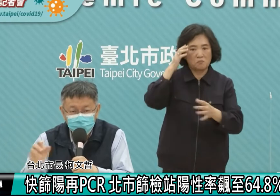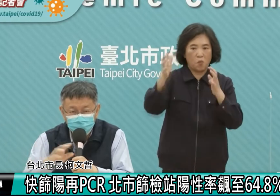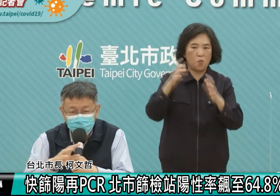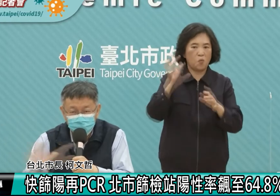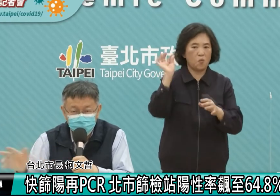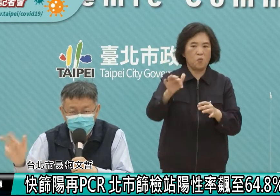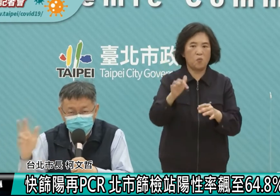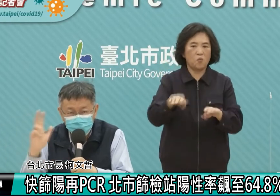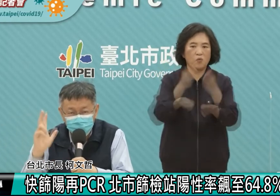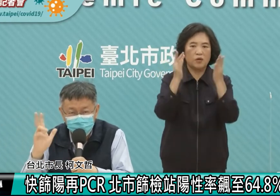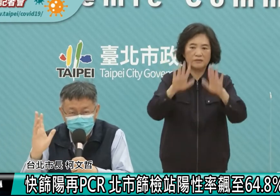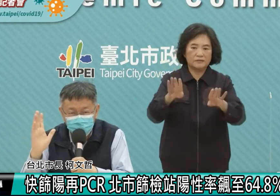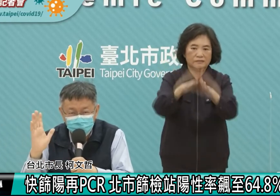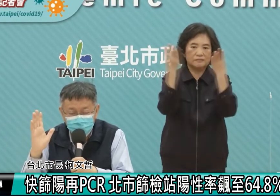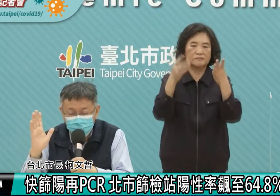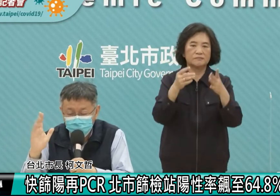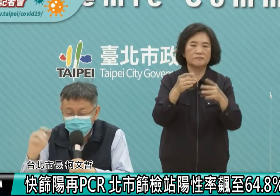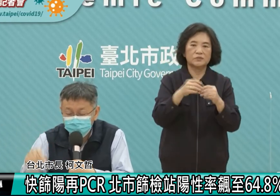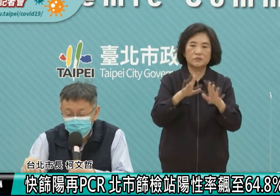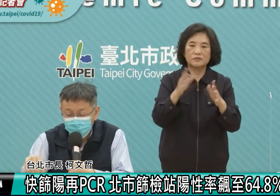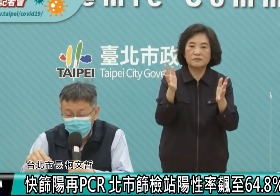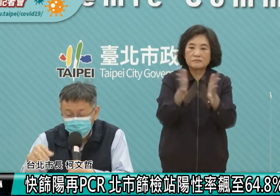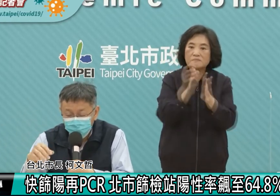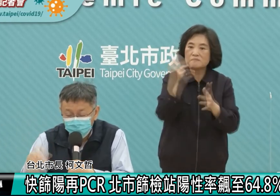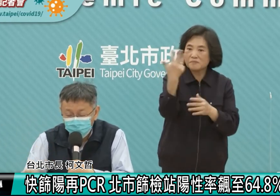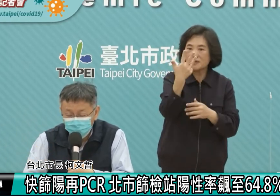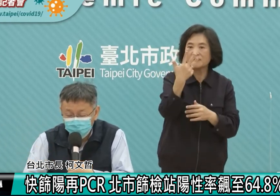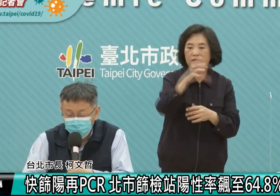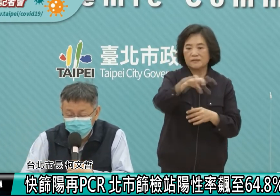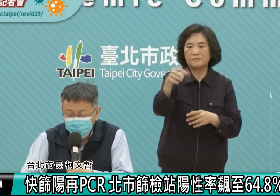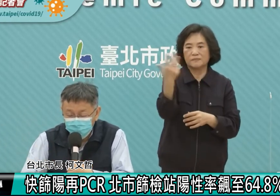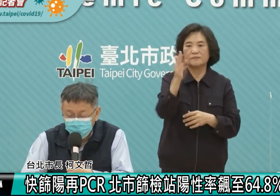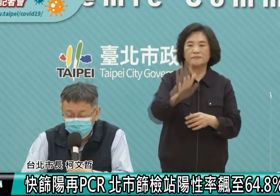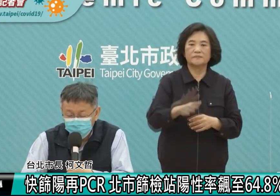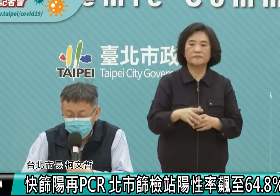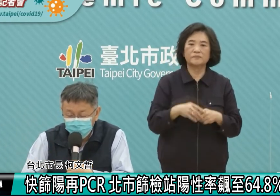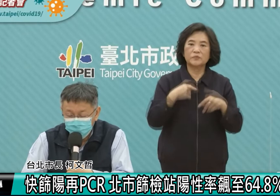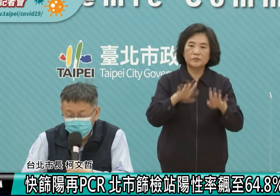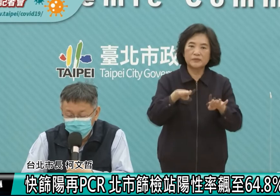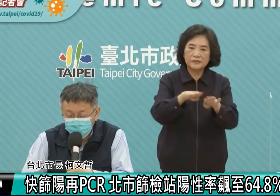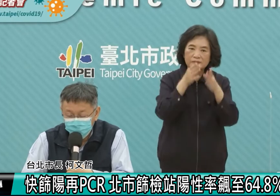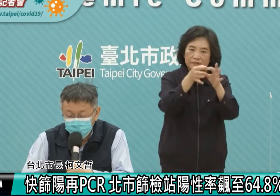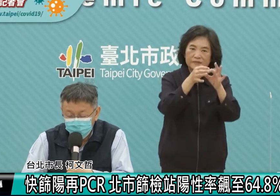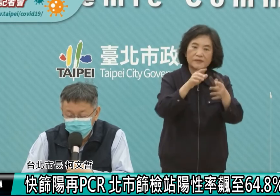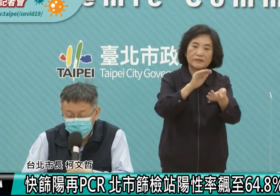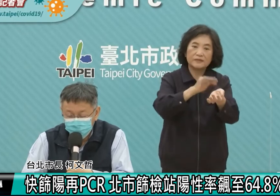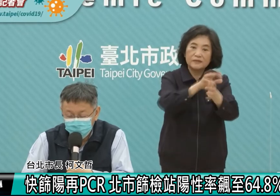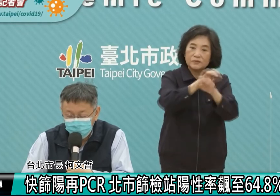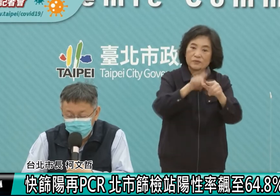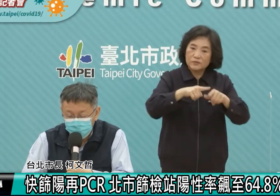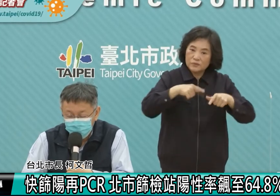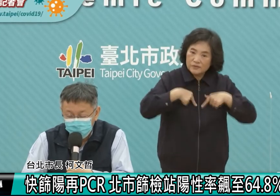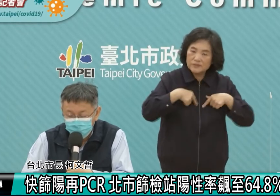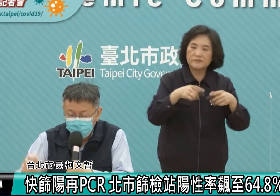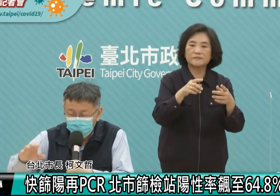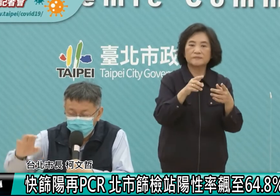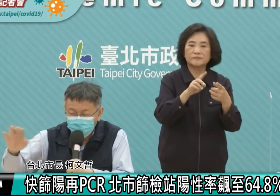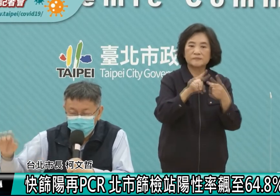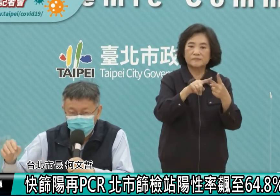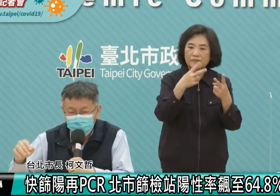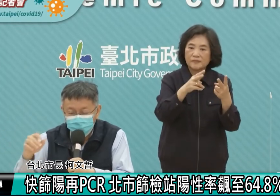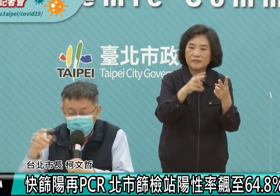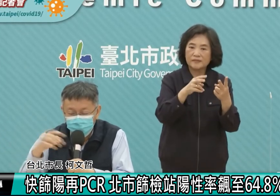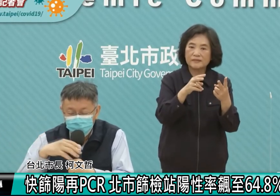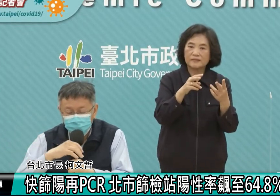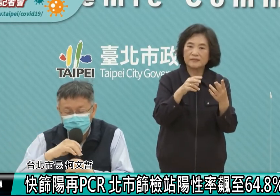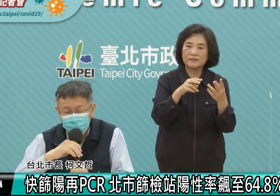线了啊。所以今天现在是7家，有8家。那我们现在开始在联络医学中心哦，还有我们医学中